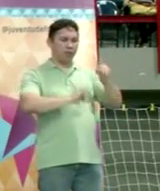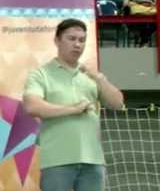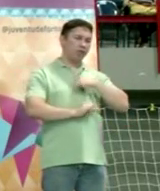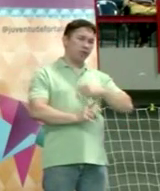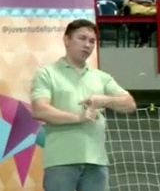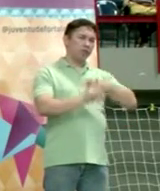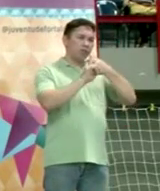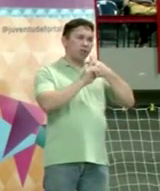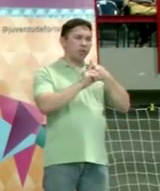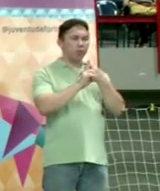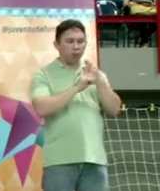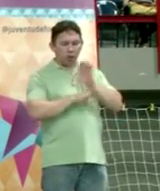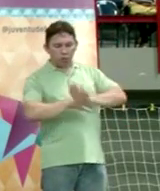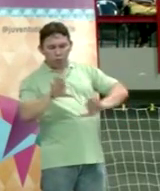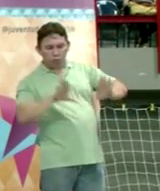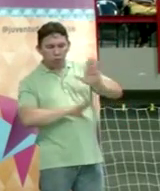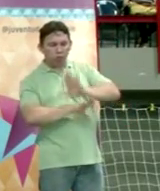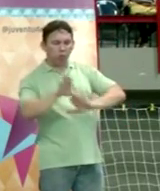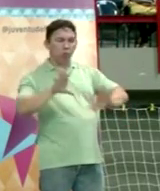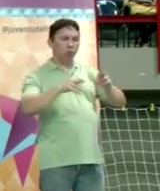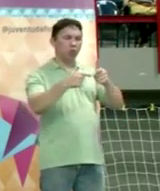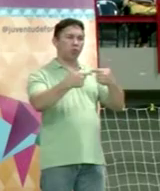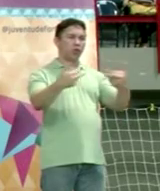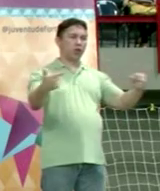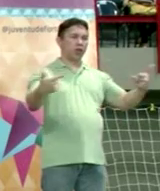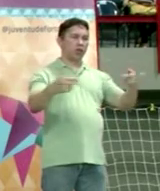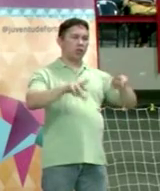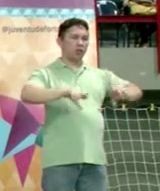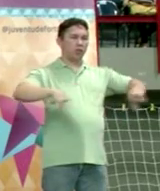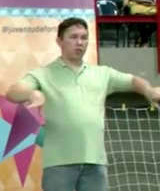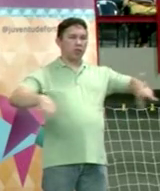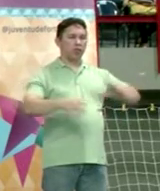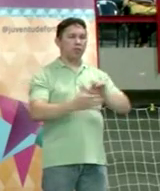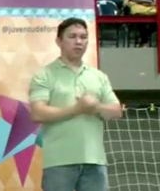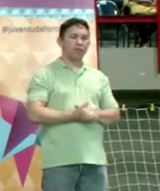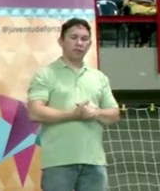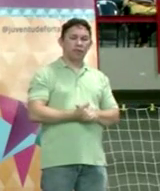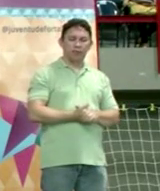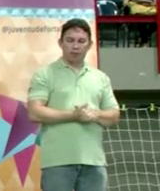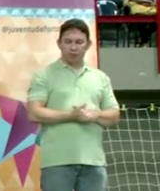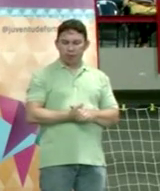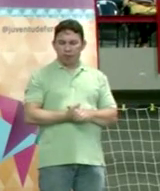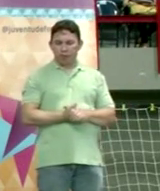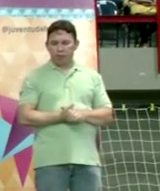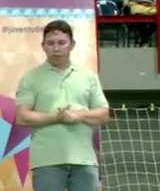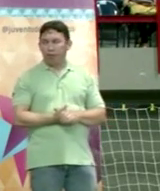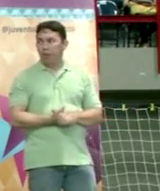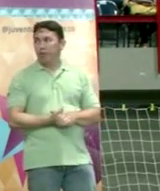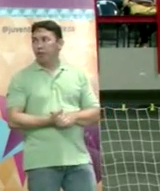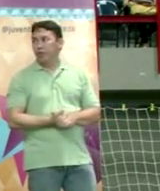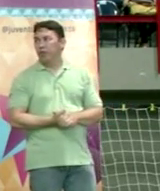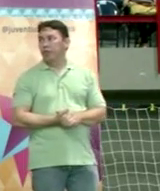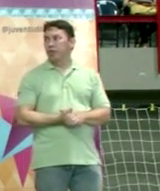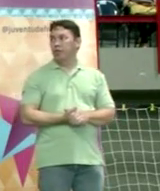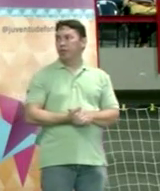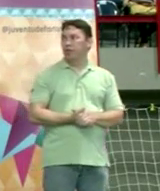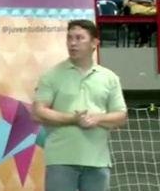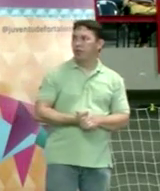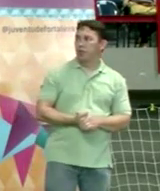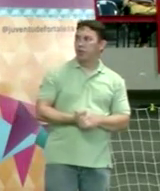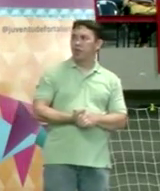muito positivo para conservar os materiais, tá? Bebês,